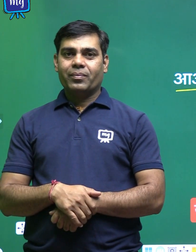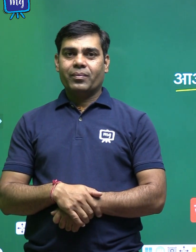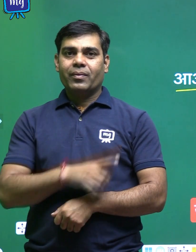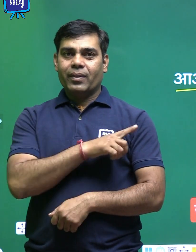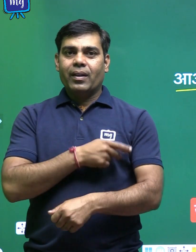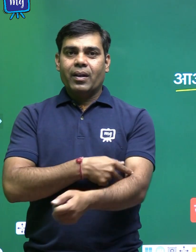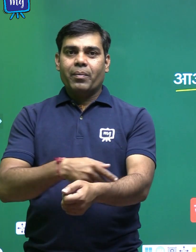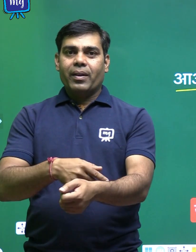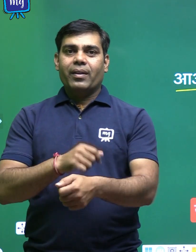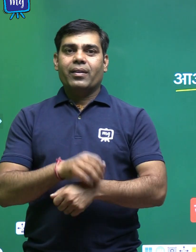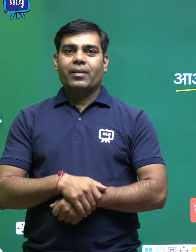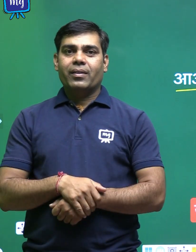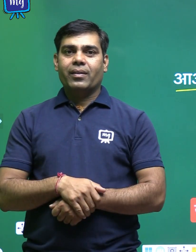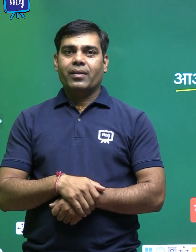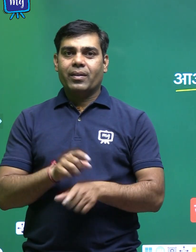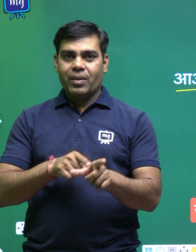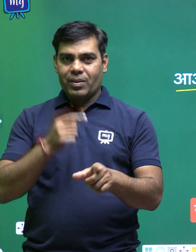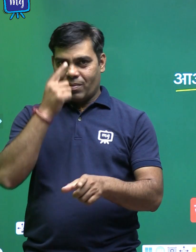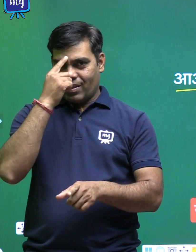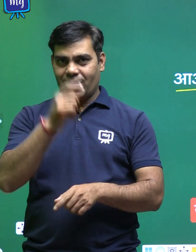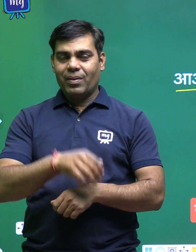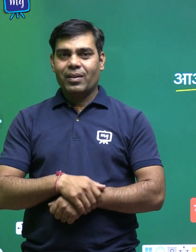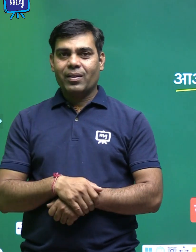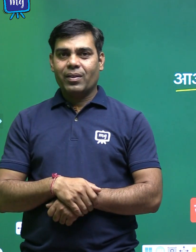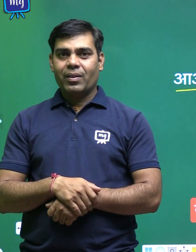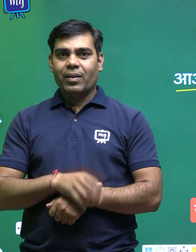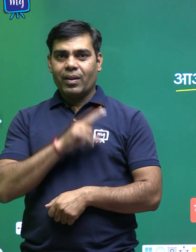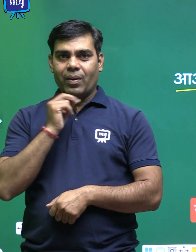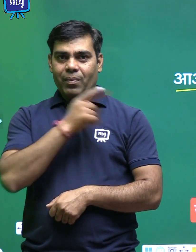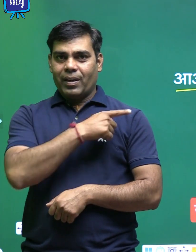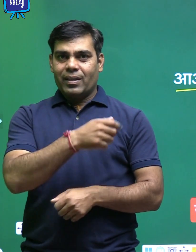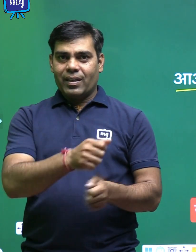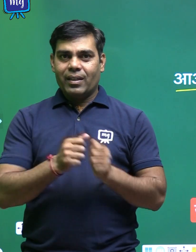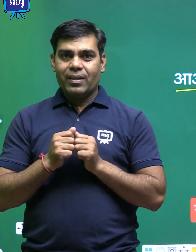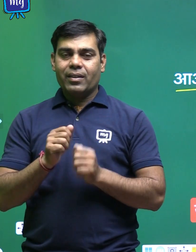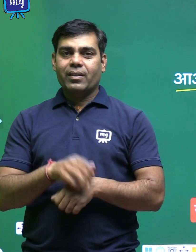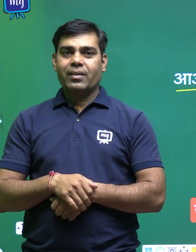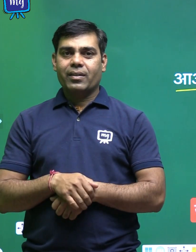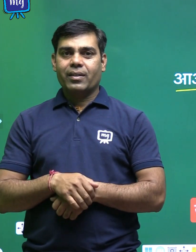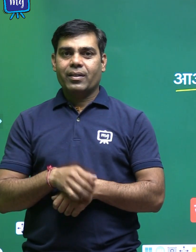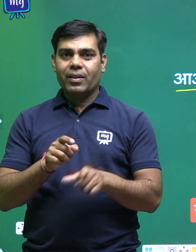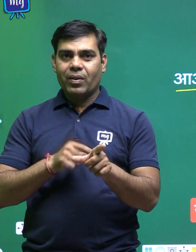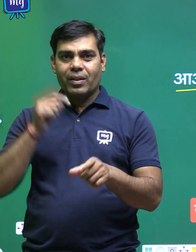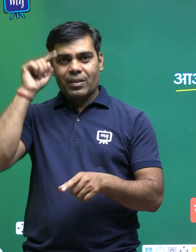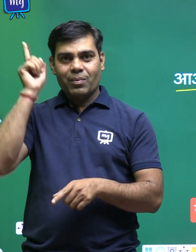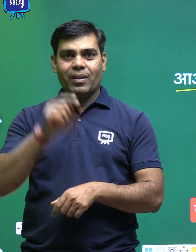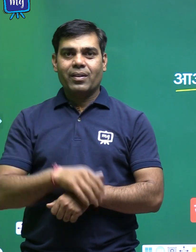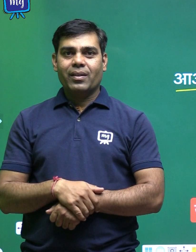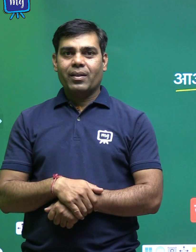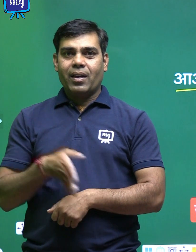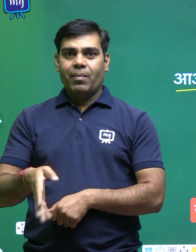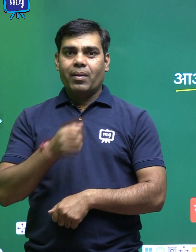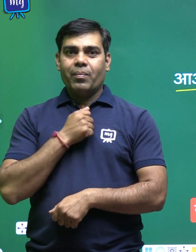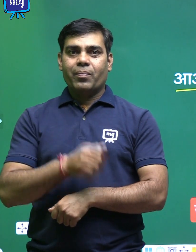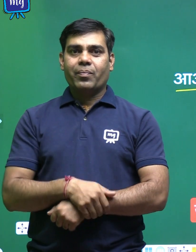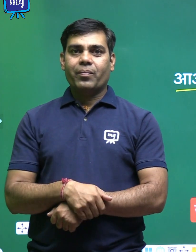मेरा नाम है योगेश कुमार तंवर और मेरे साथ हैं योगेश कुमार। अब